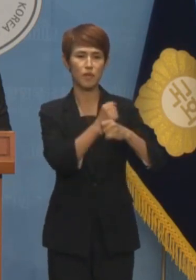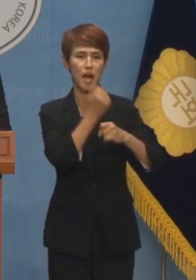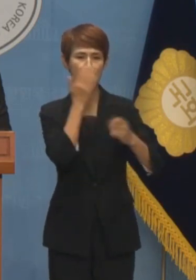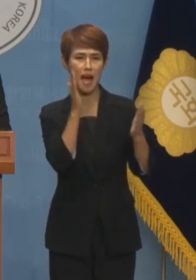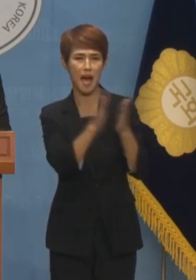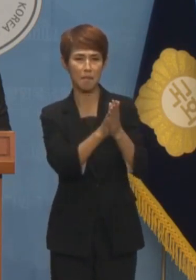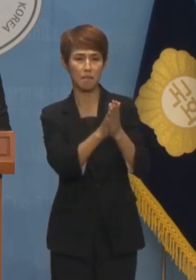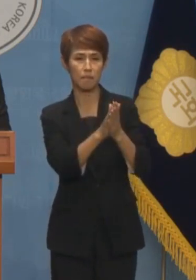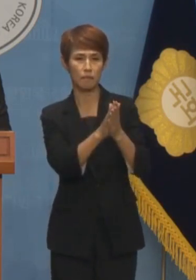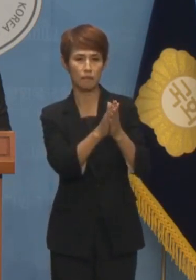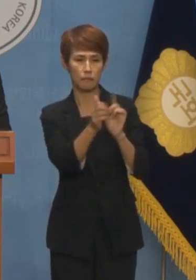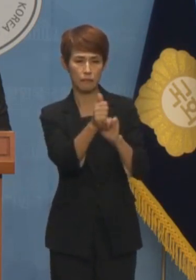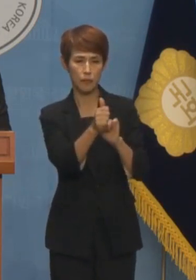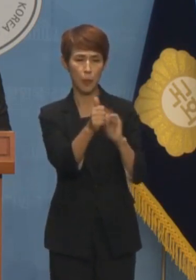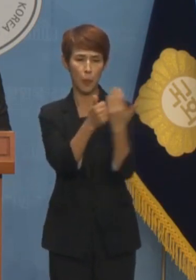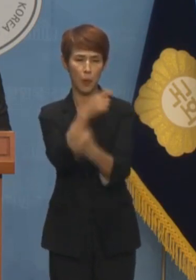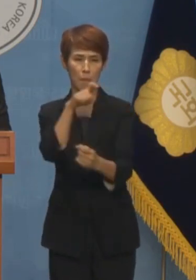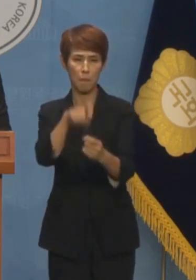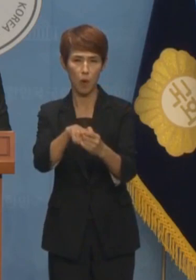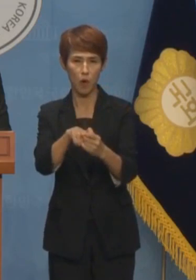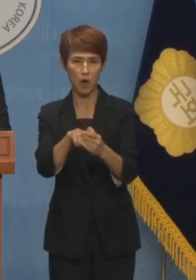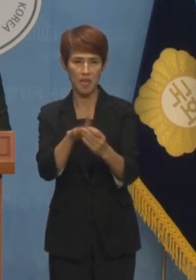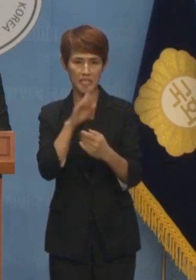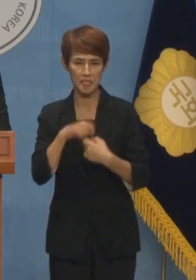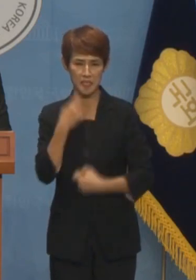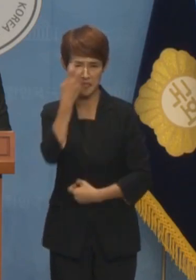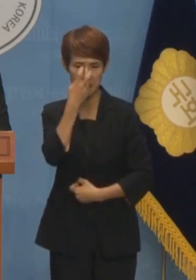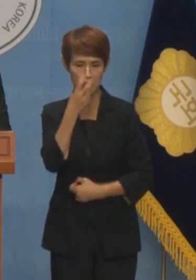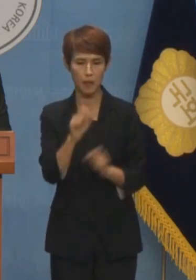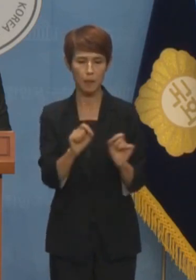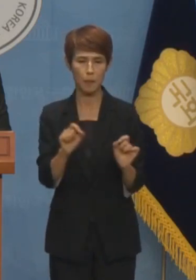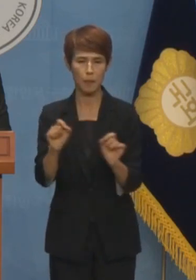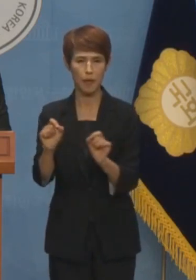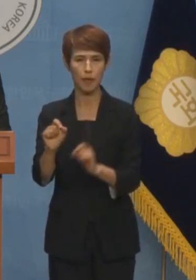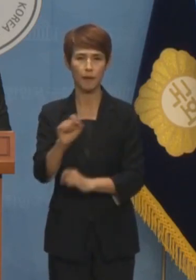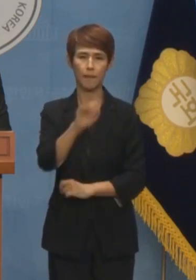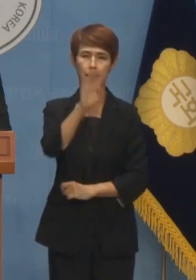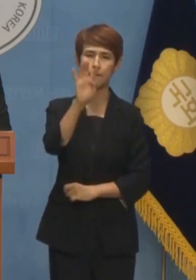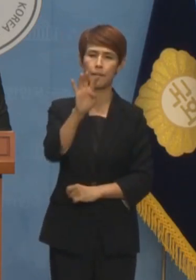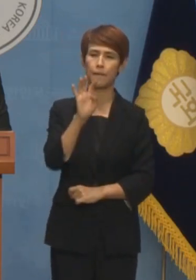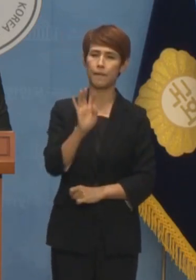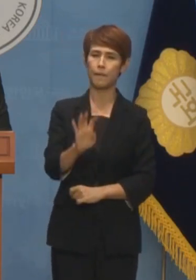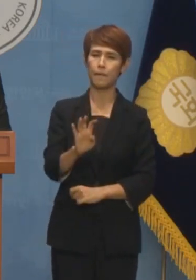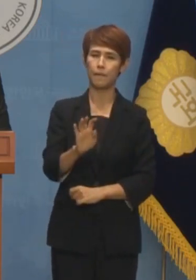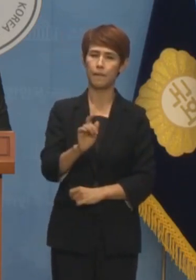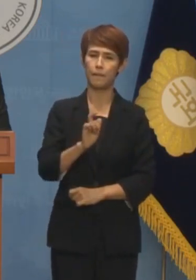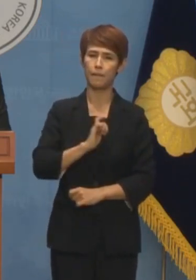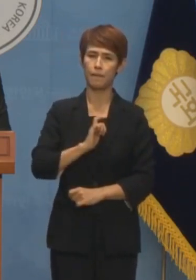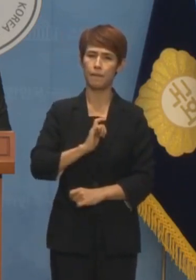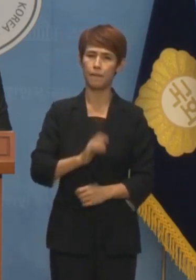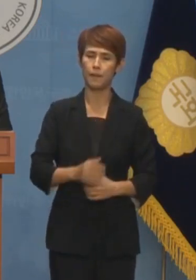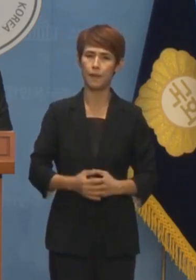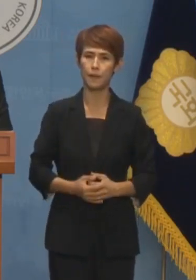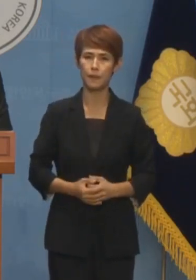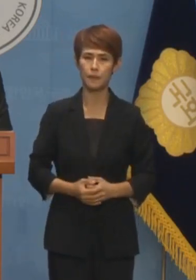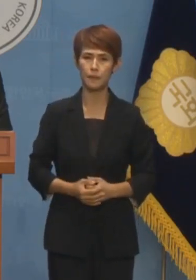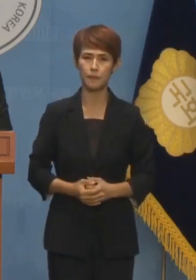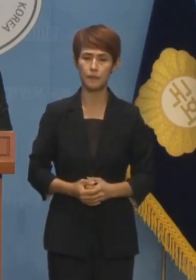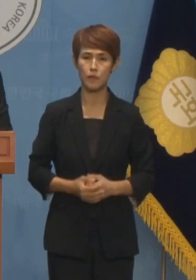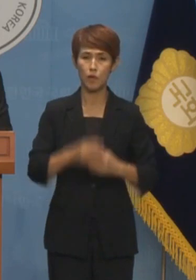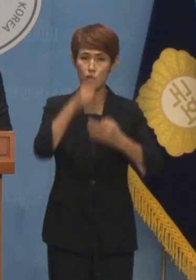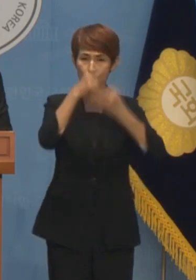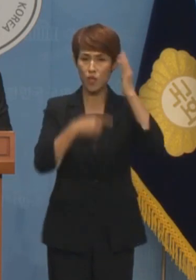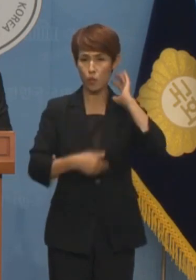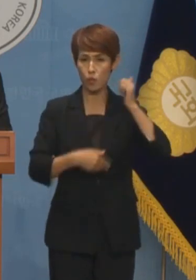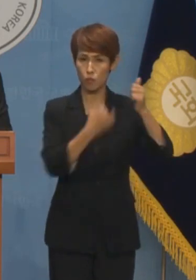공범의 변호인으로서 진실 규명을 지연시켜 왔는지 의심할 수밖에 없습니다. 윤석열